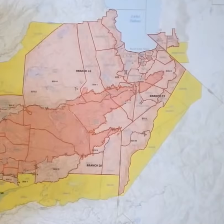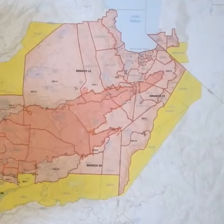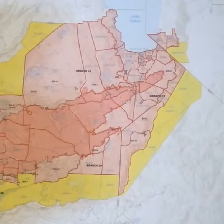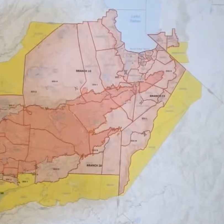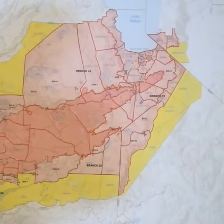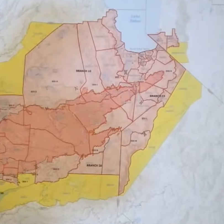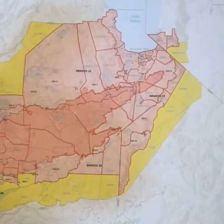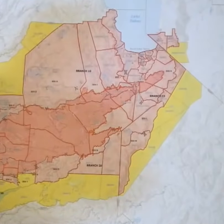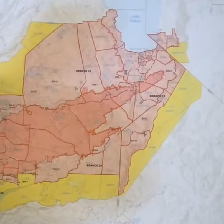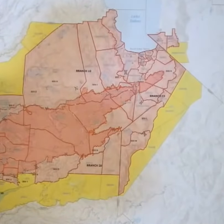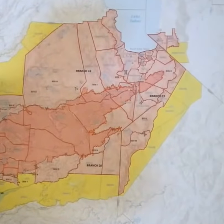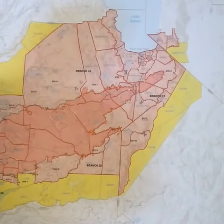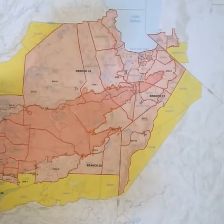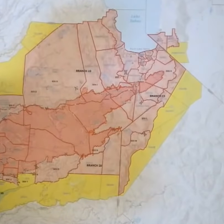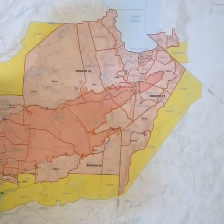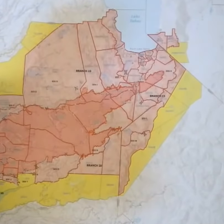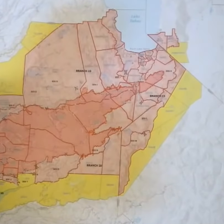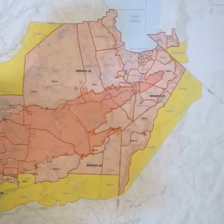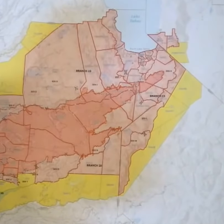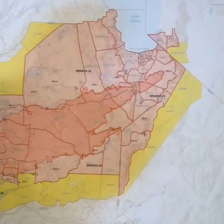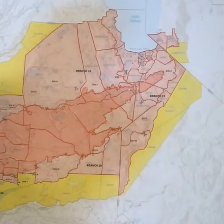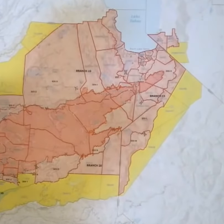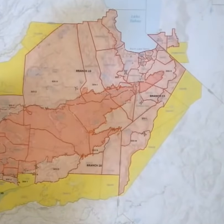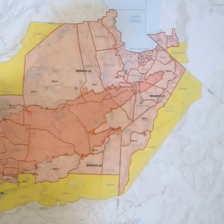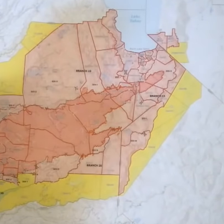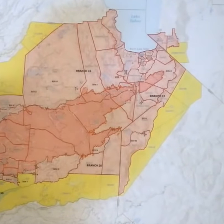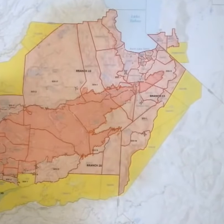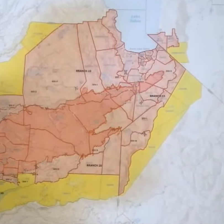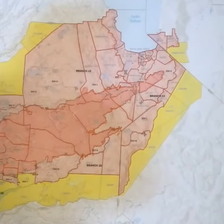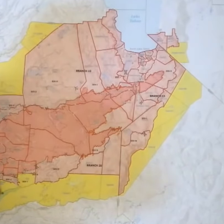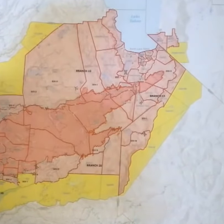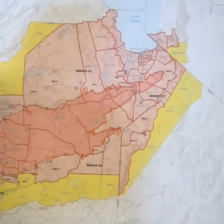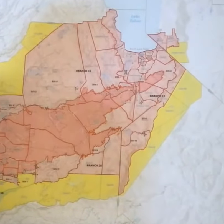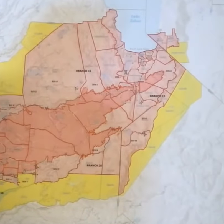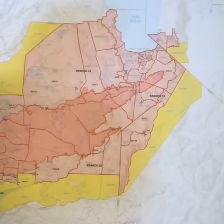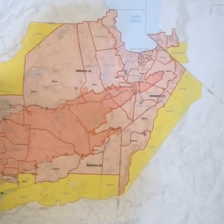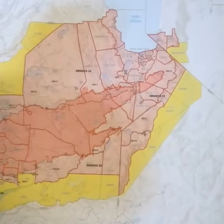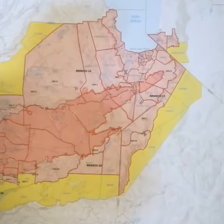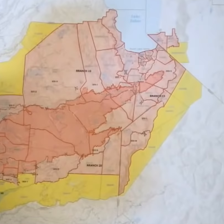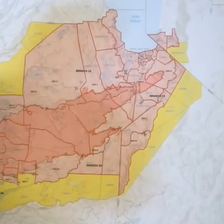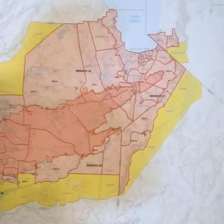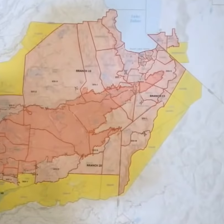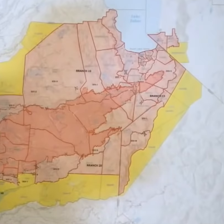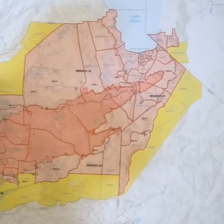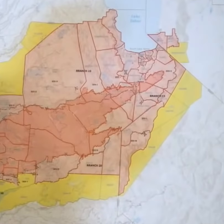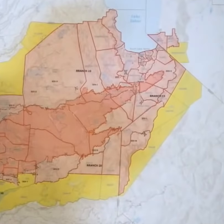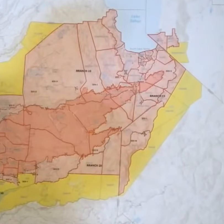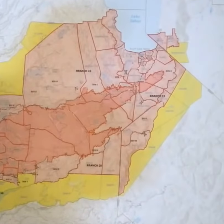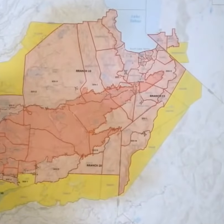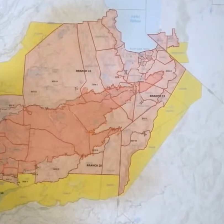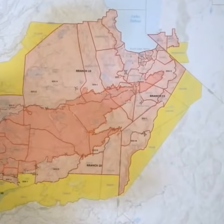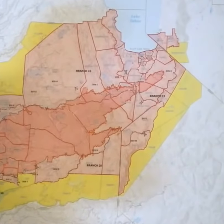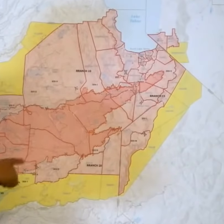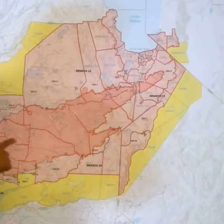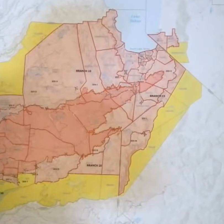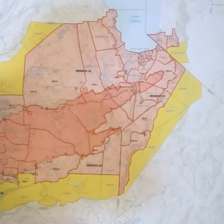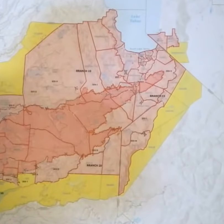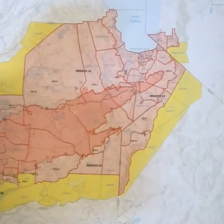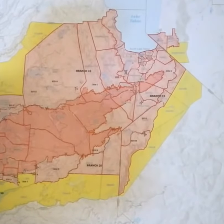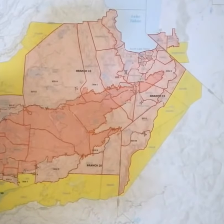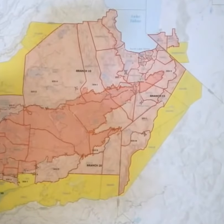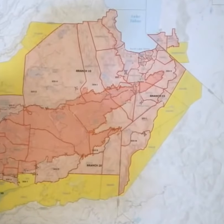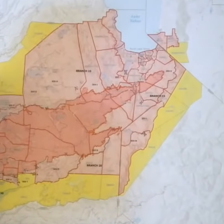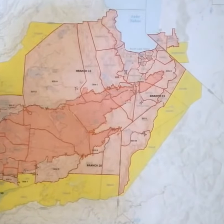Con lo que le estamos advirtiendo es que ustedes estén listos para evacuar si llegue a pasar algo. Todos los que viven en esas